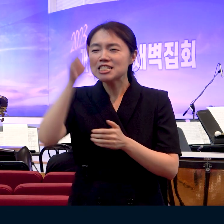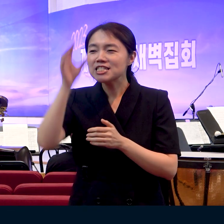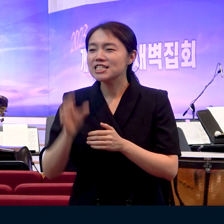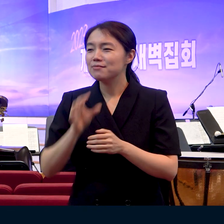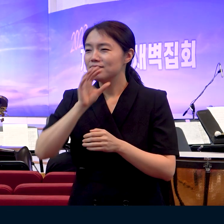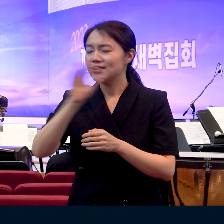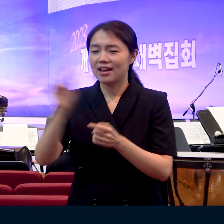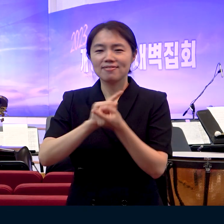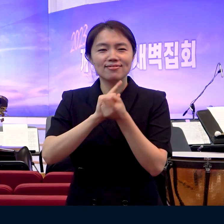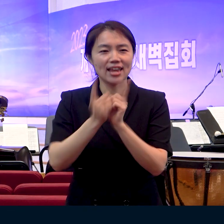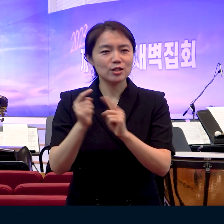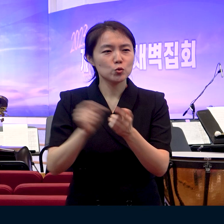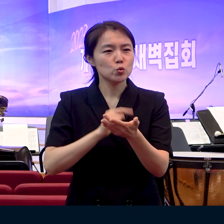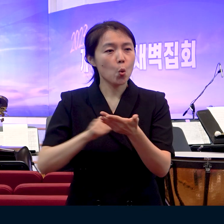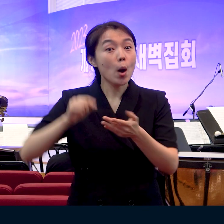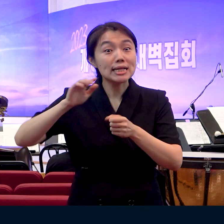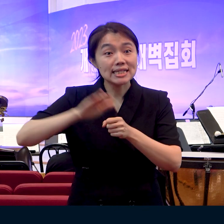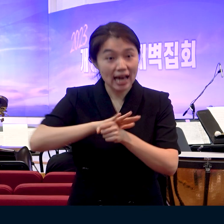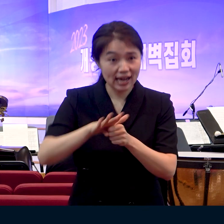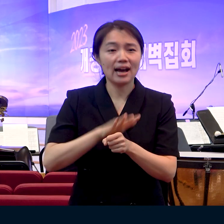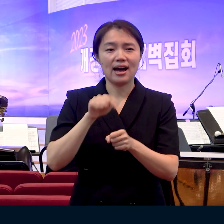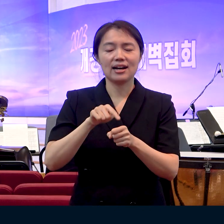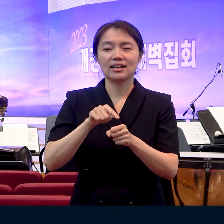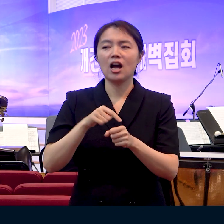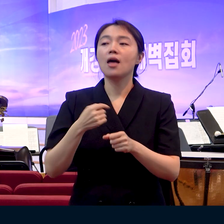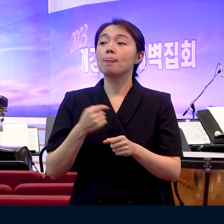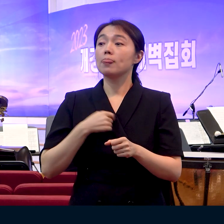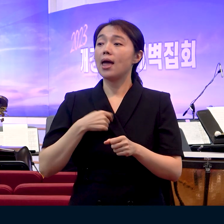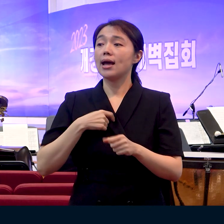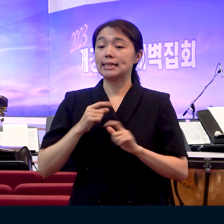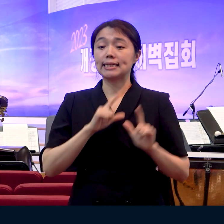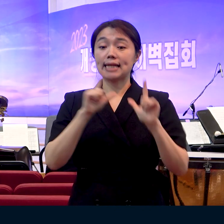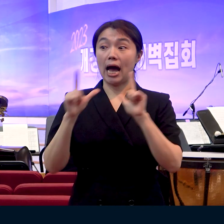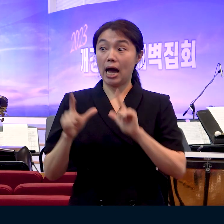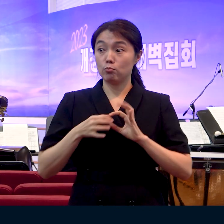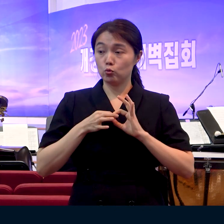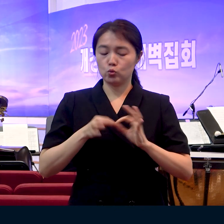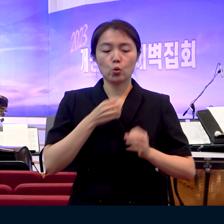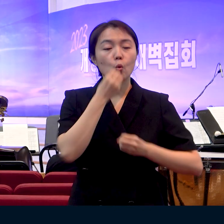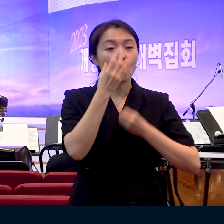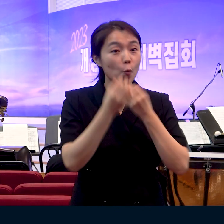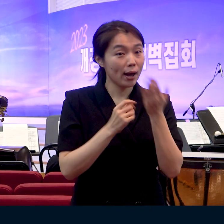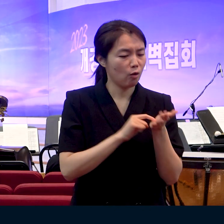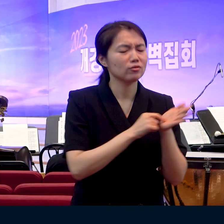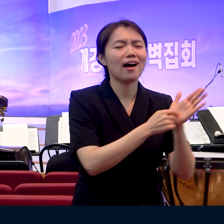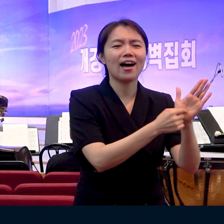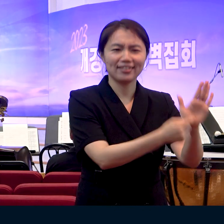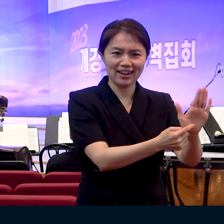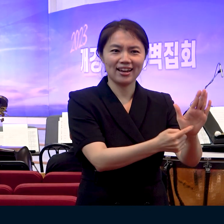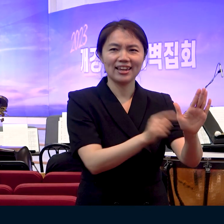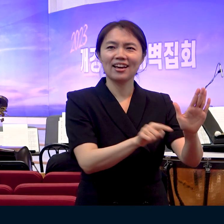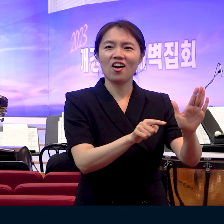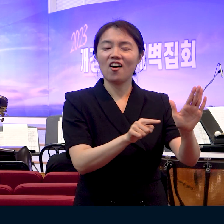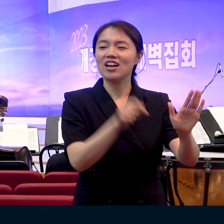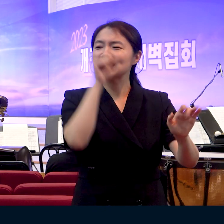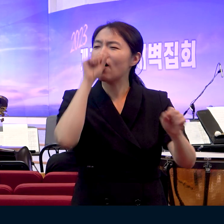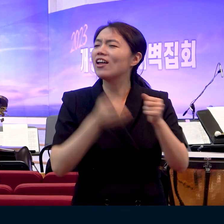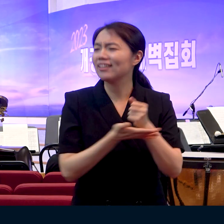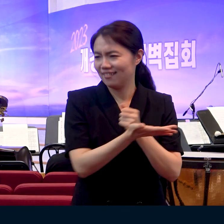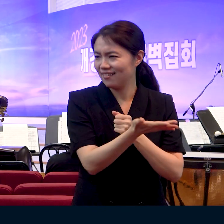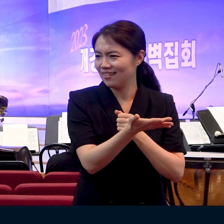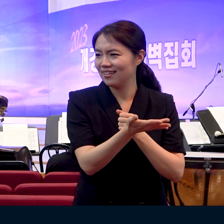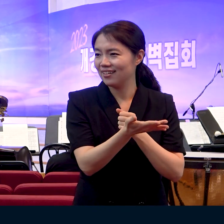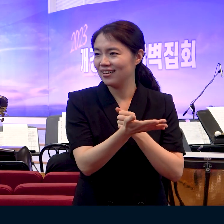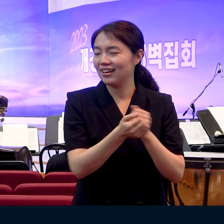사랑을 삶으로 고백하고 드러내는 것, 그겁니다. 나의 삶으로